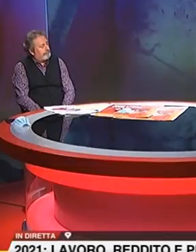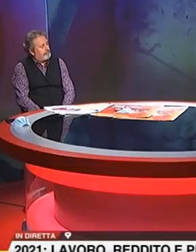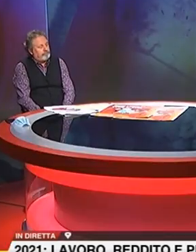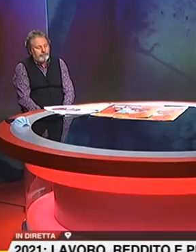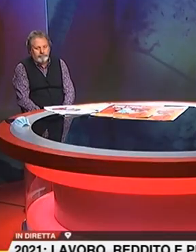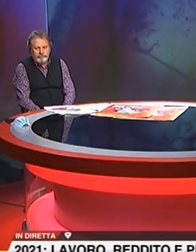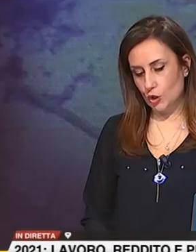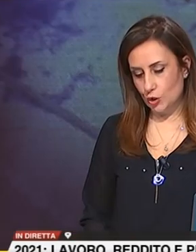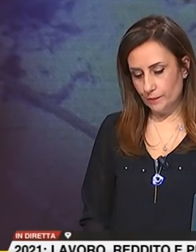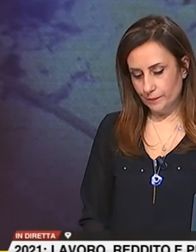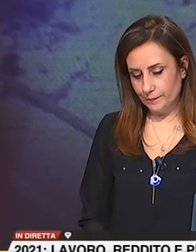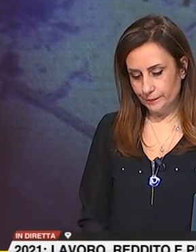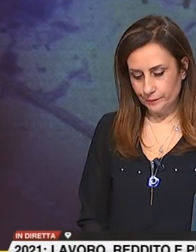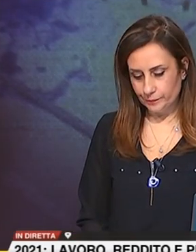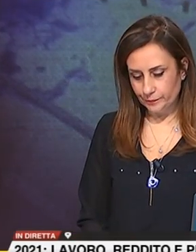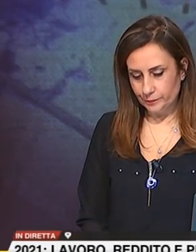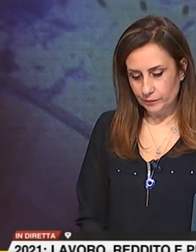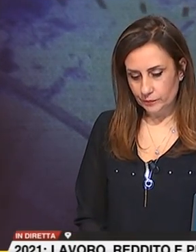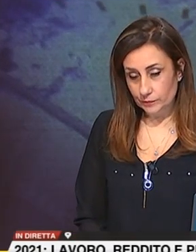un'altra telefonata, buongiorno.